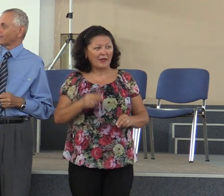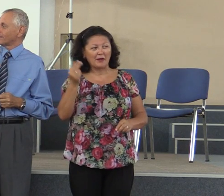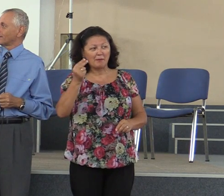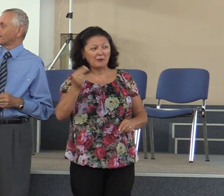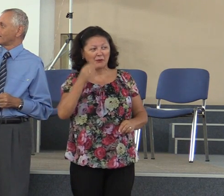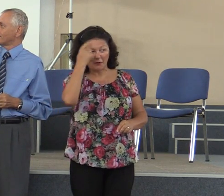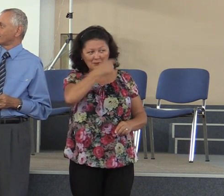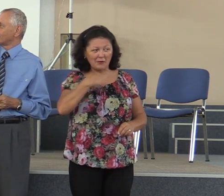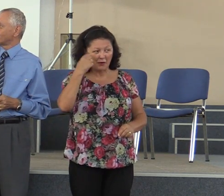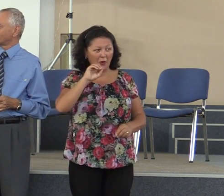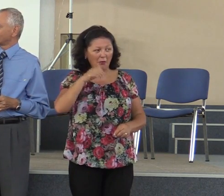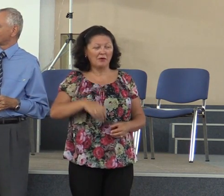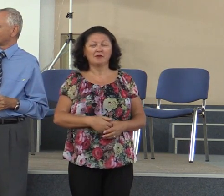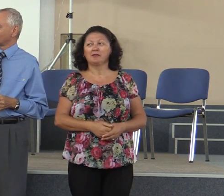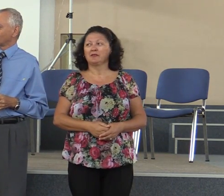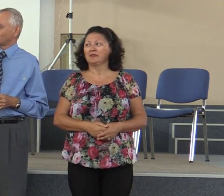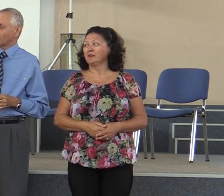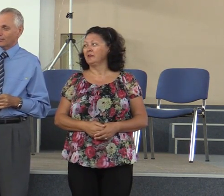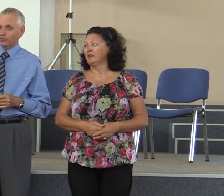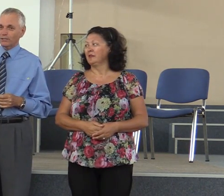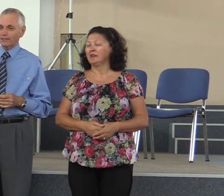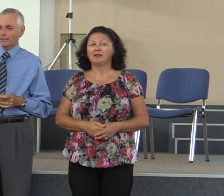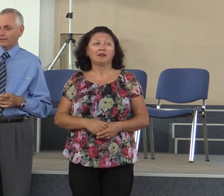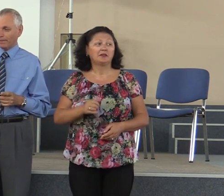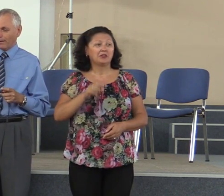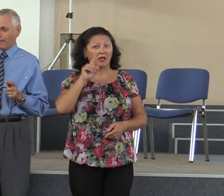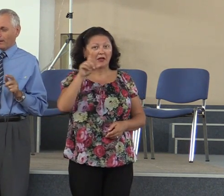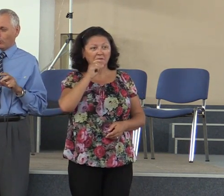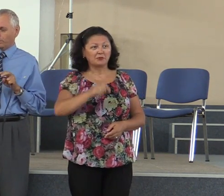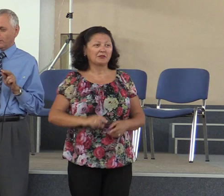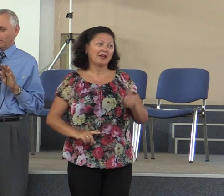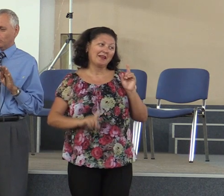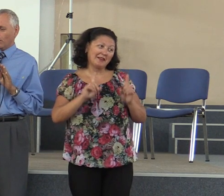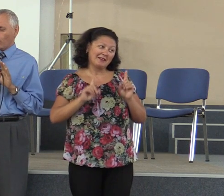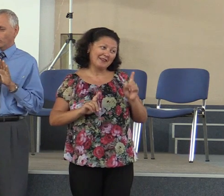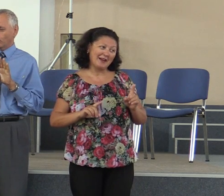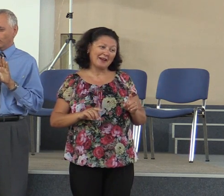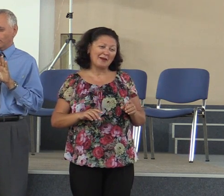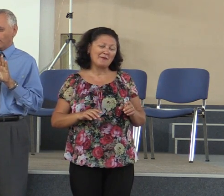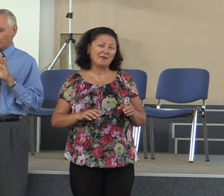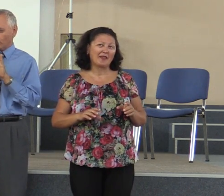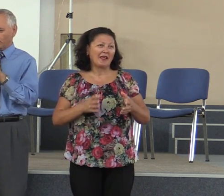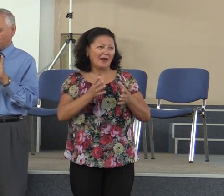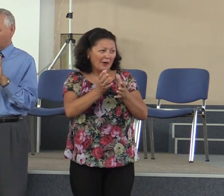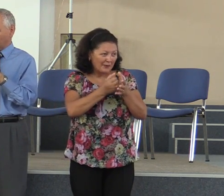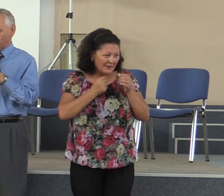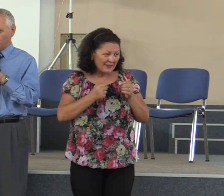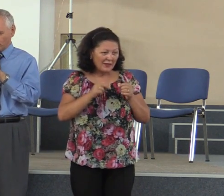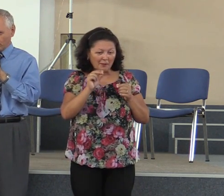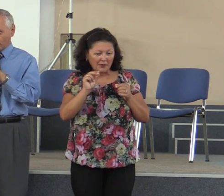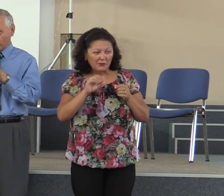right, you get the world right. Și el a spus, dacă obții pictura omului așa cum